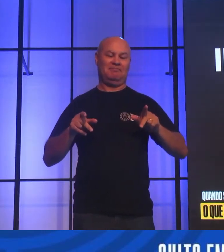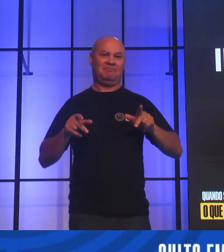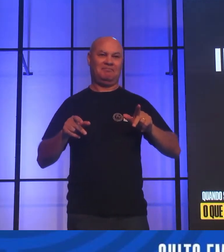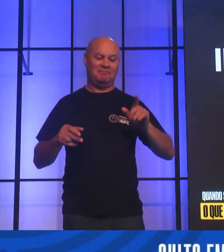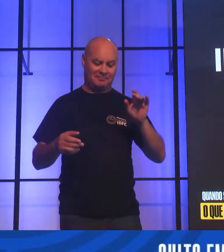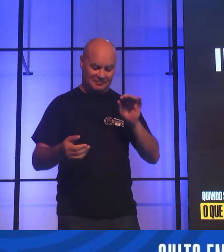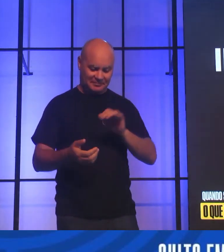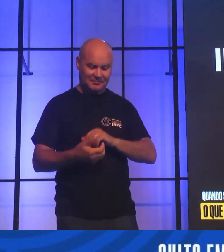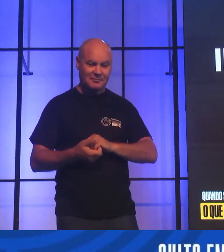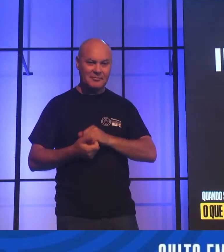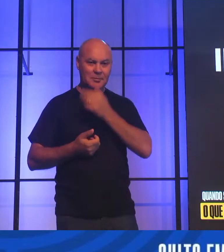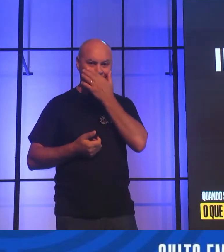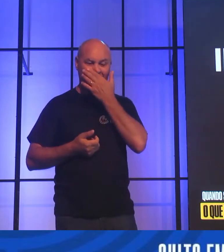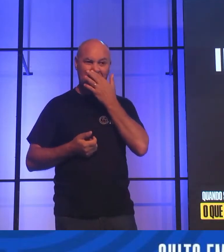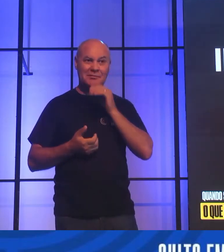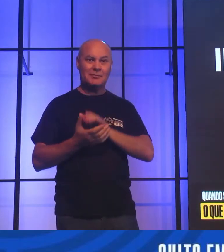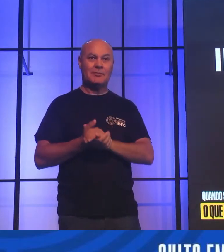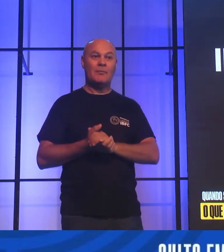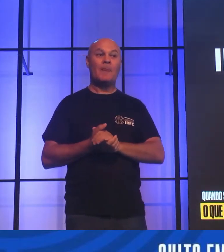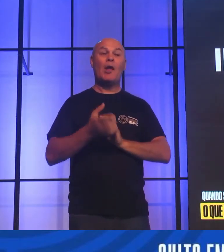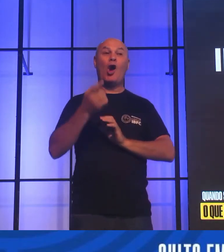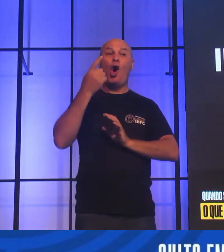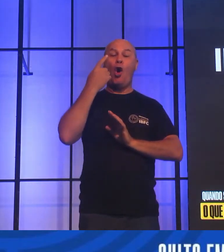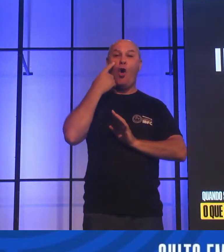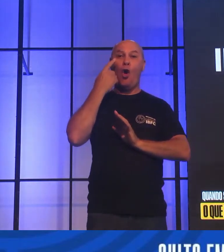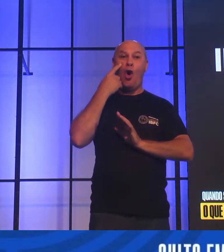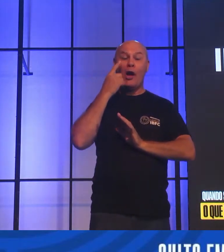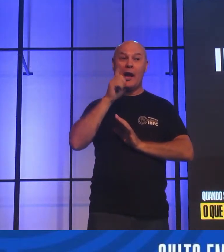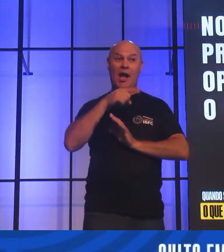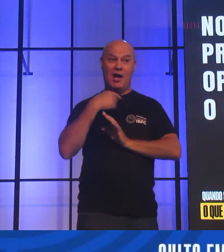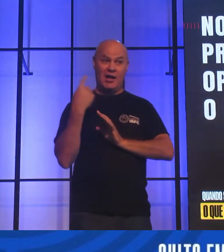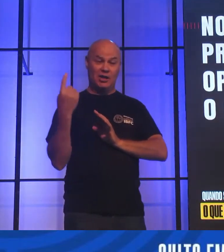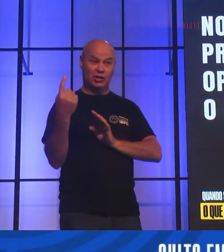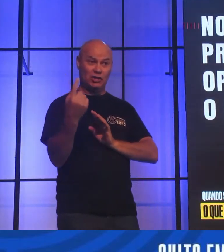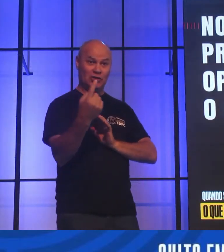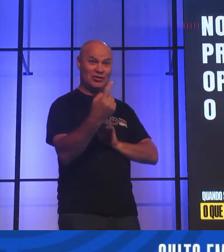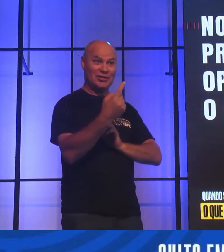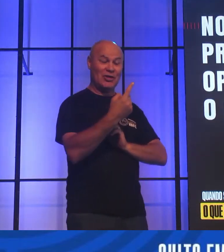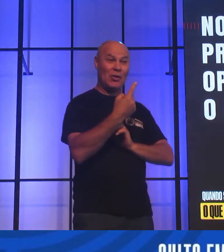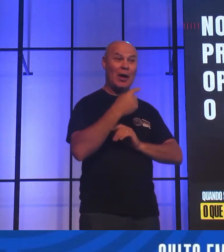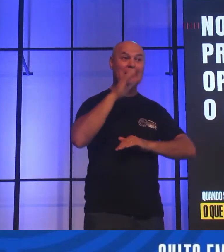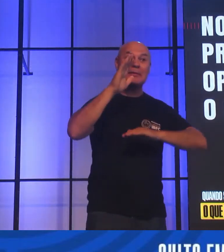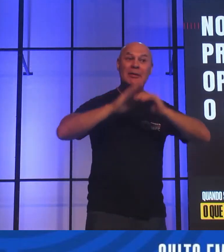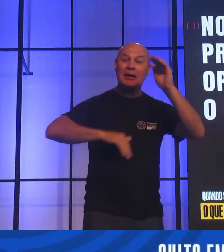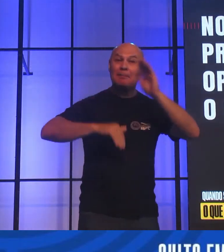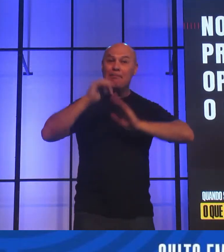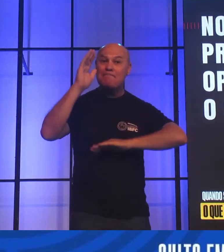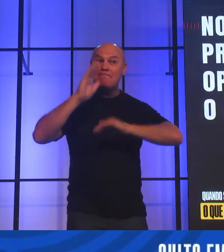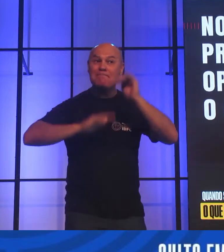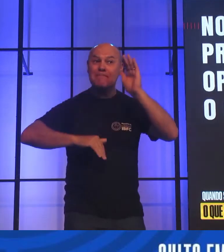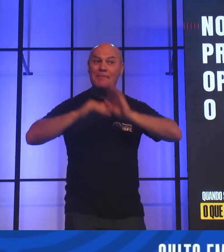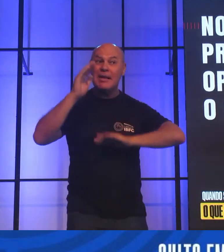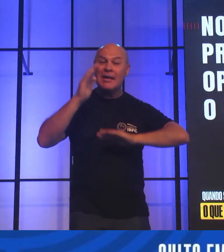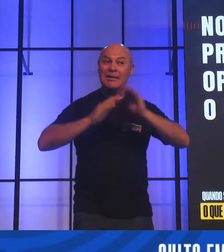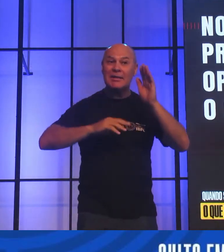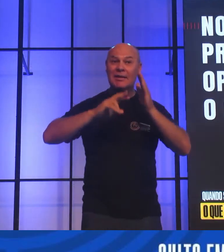a nossa maior oportunidade. Preste atenção. As nossas reações